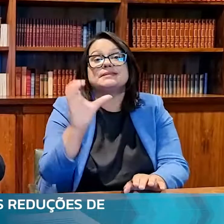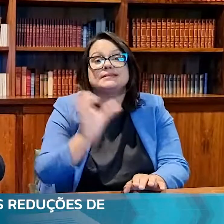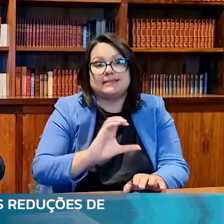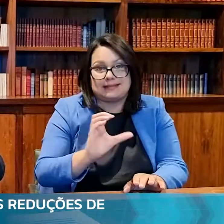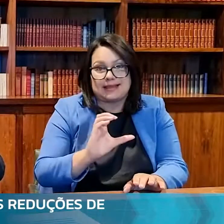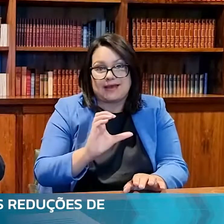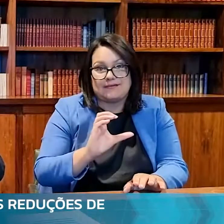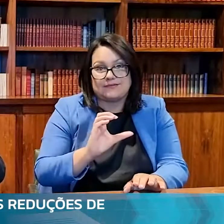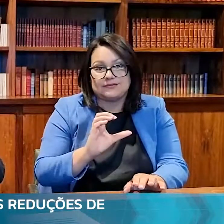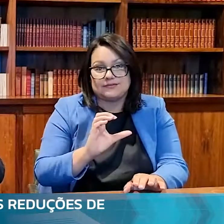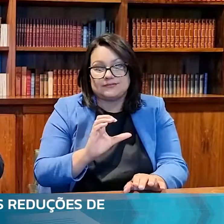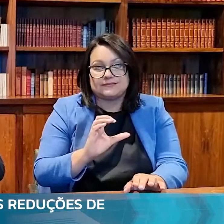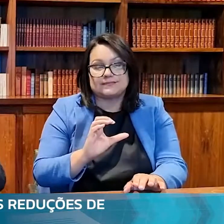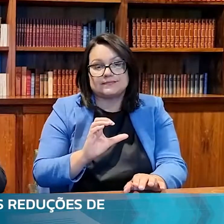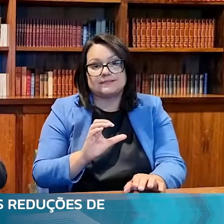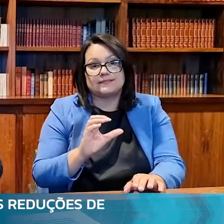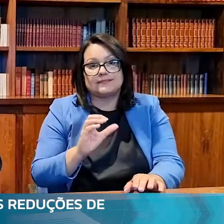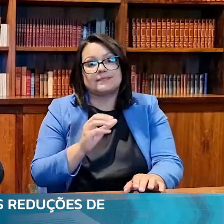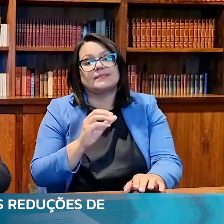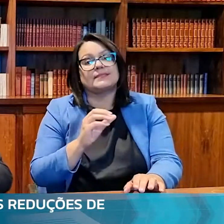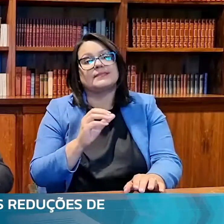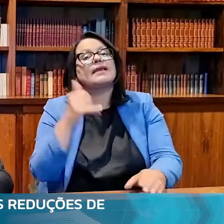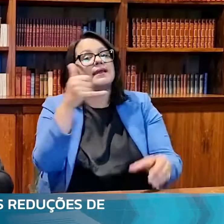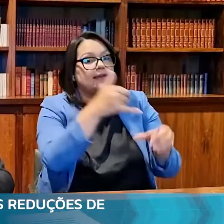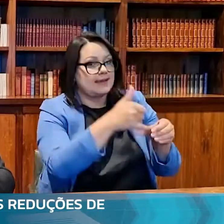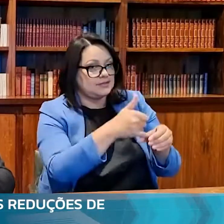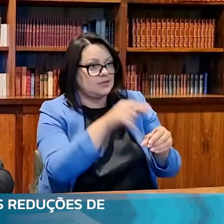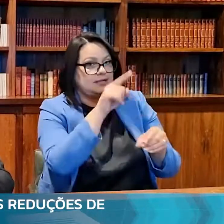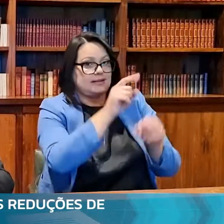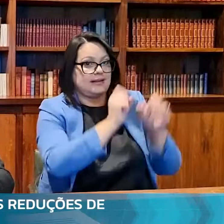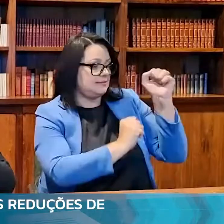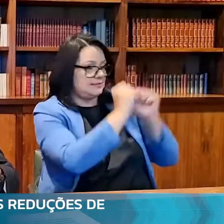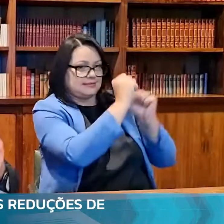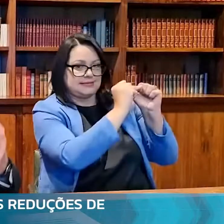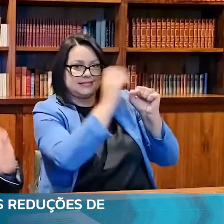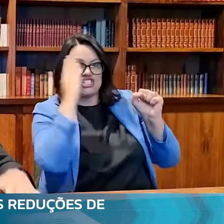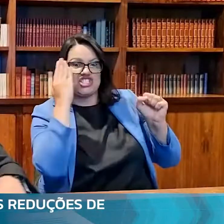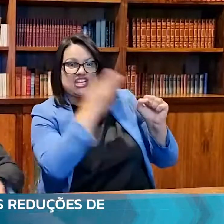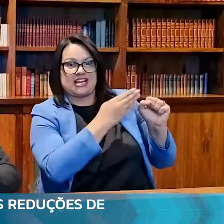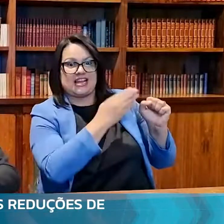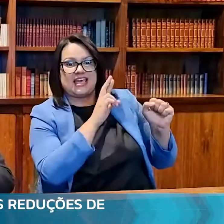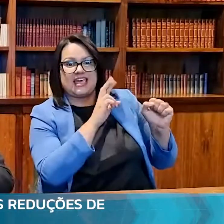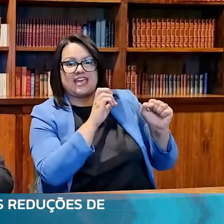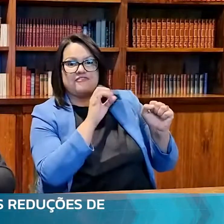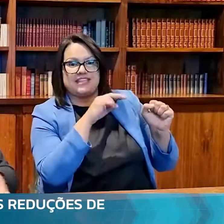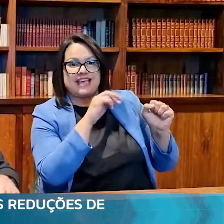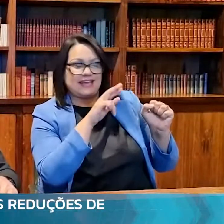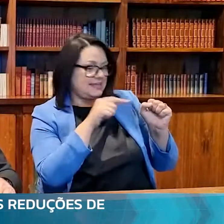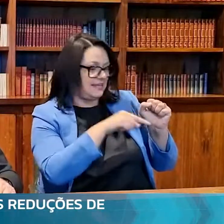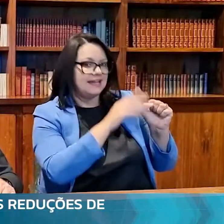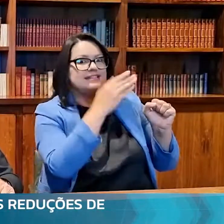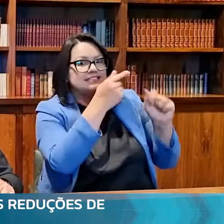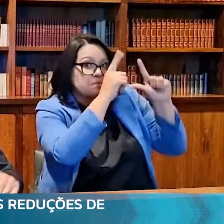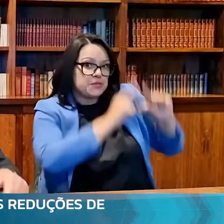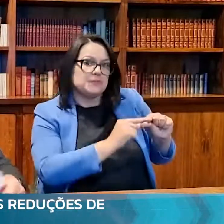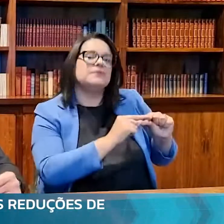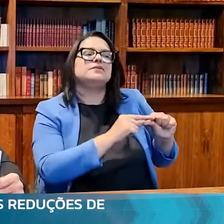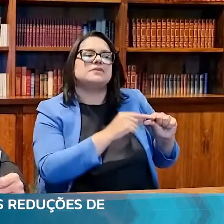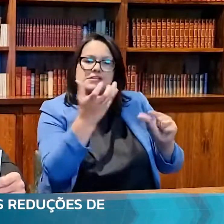preço da gasolina lá na refinaria. A gente espera que outras reduções aconteçam aí na